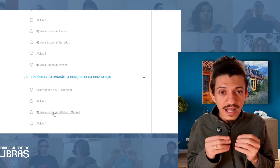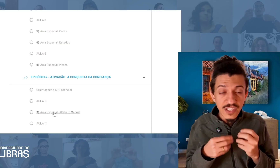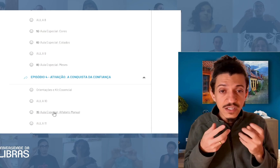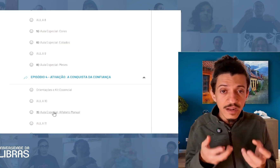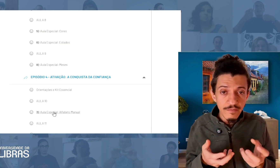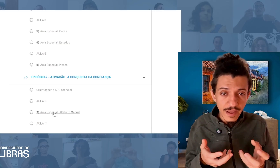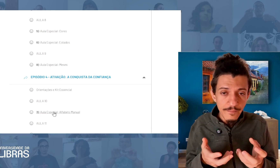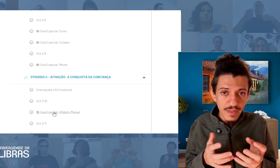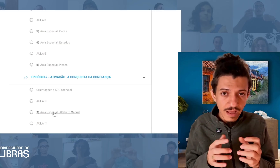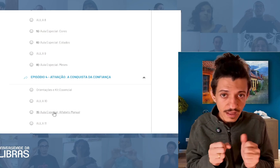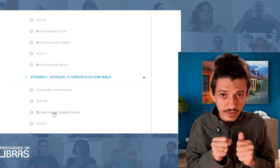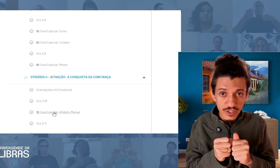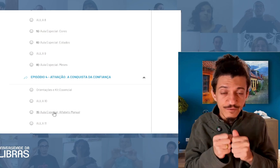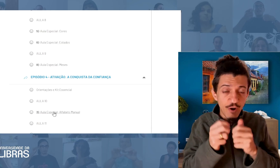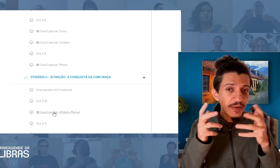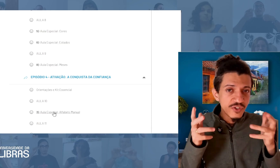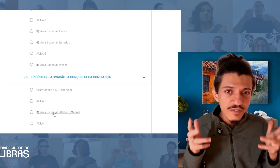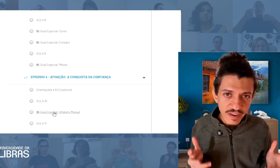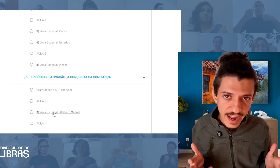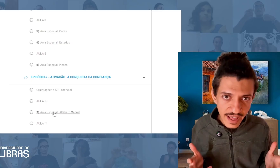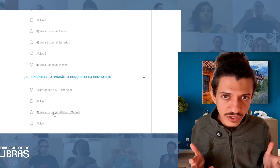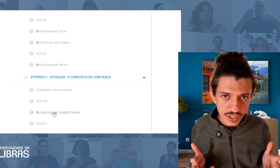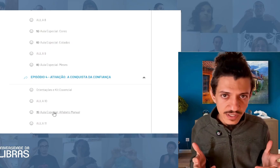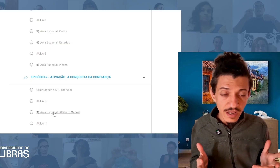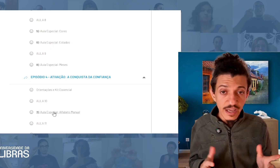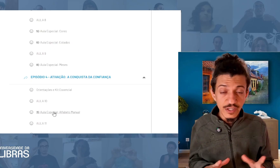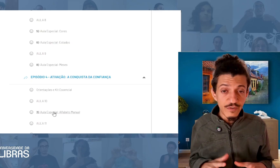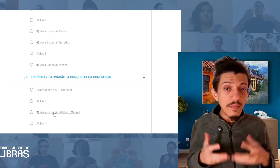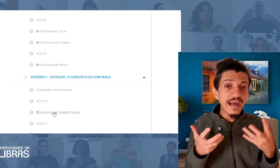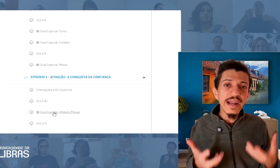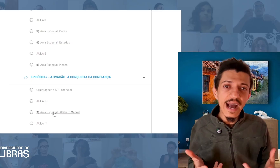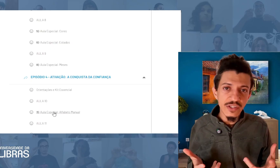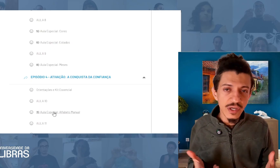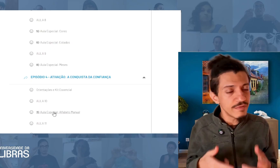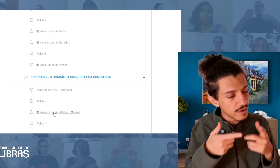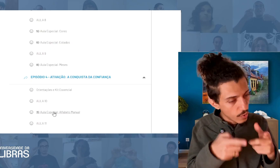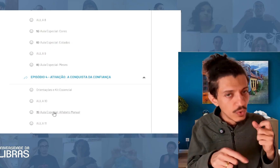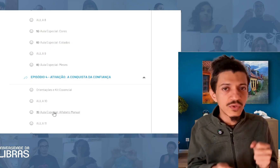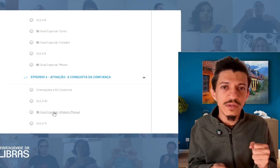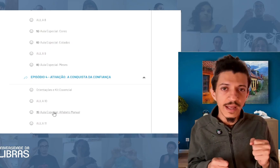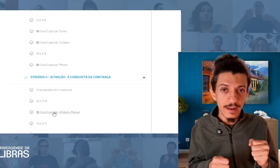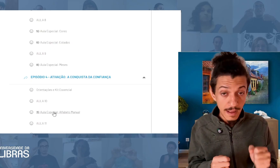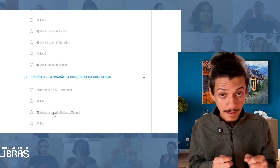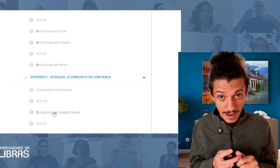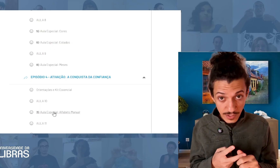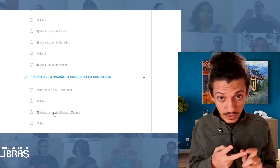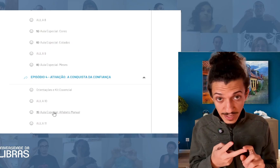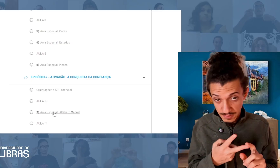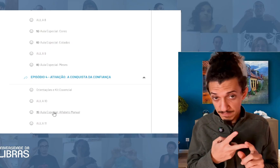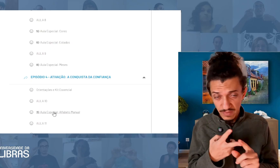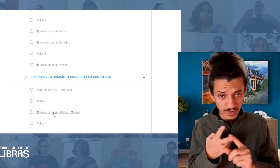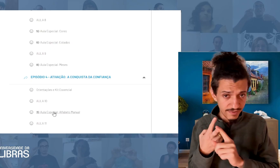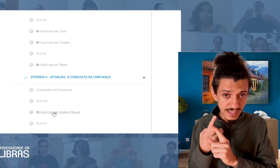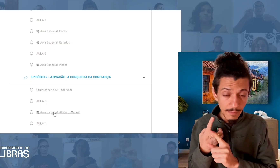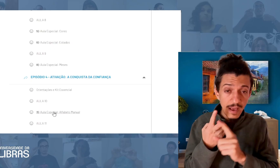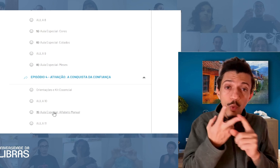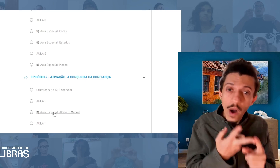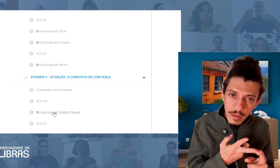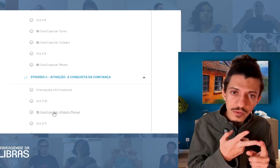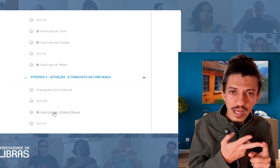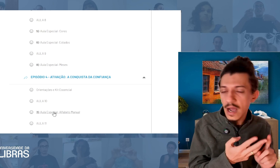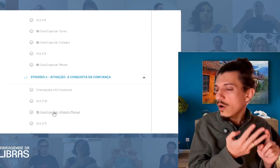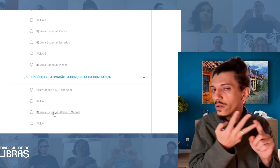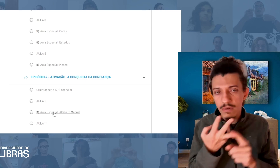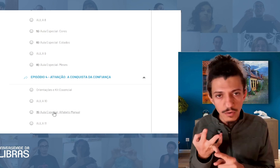começar a descrever de formas diferentes, de forma criativa, o uso dele. Mas o que é isso? Você vai saber